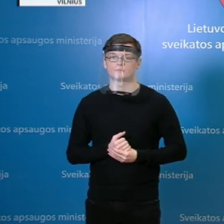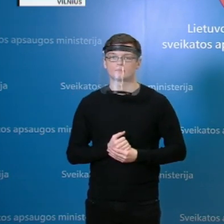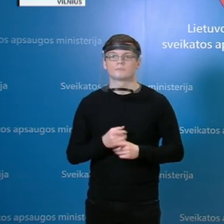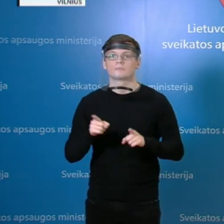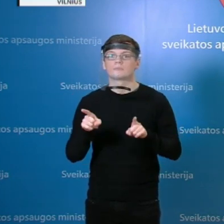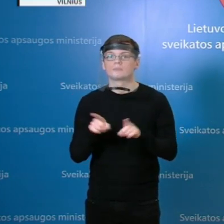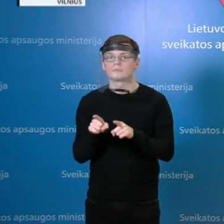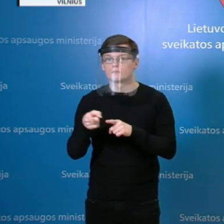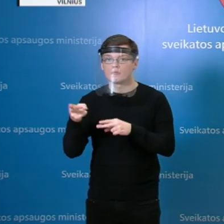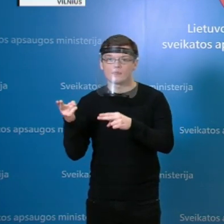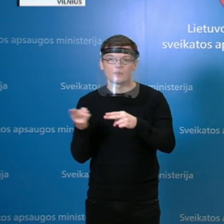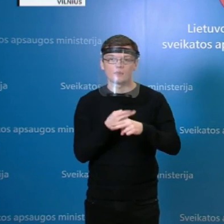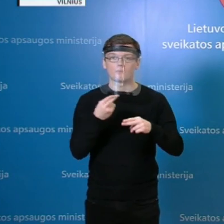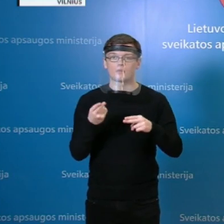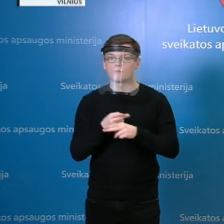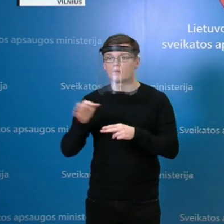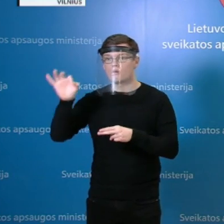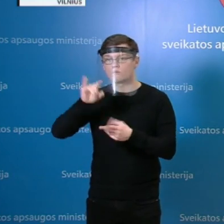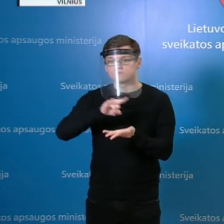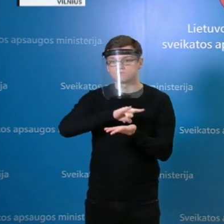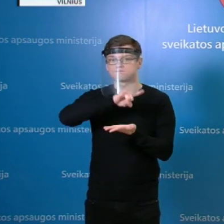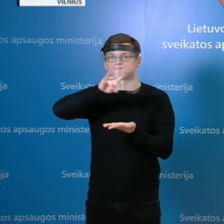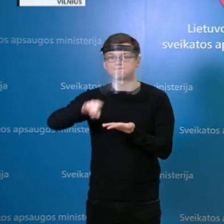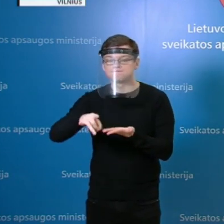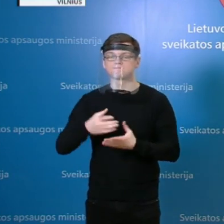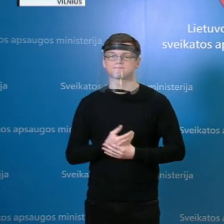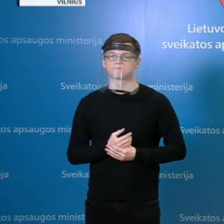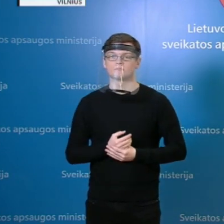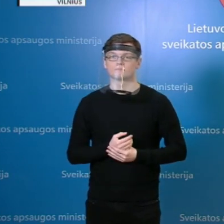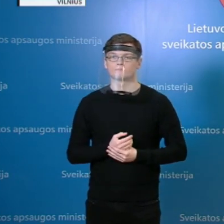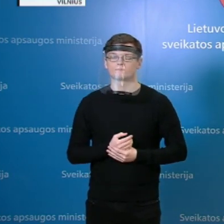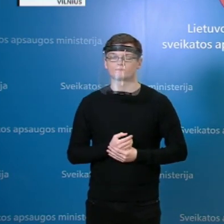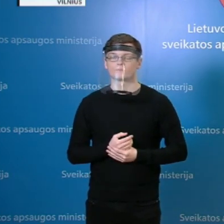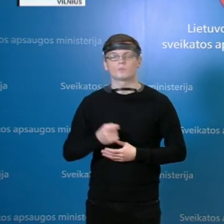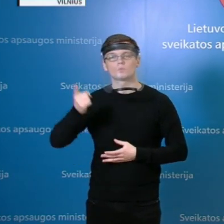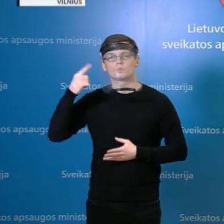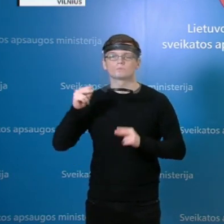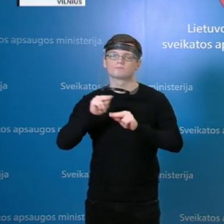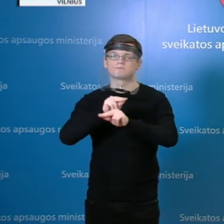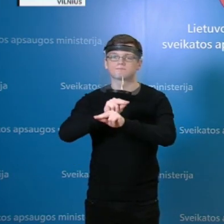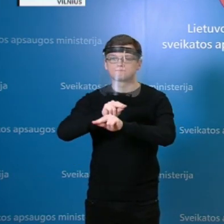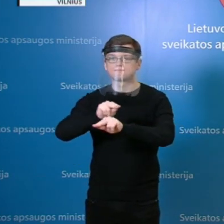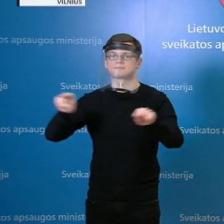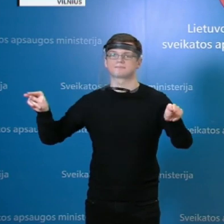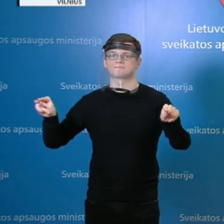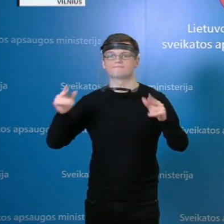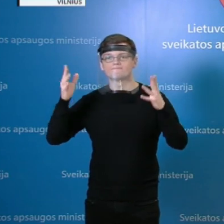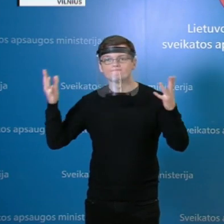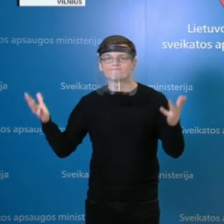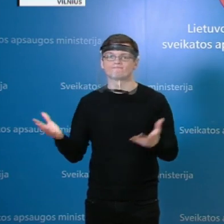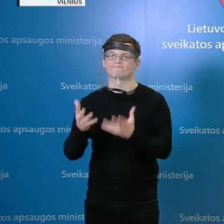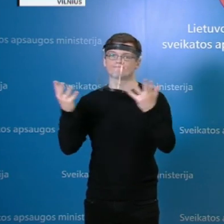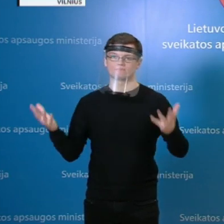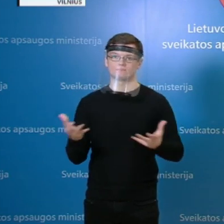neįvykusiais skrydžiais, tai tiesiog norėčiau priminti, kad aišku, pirmiausiai paraginant